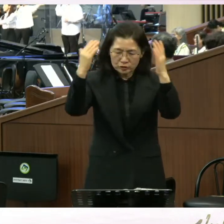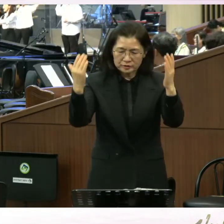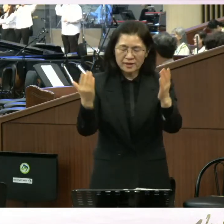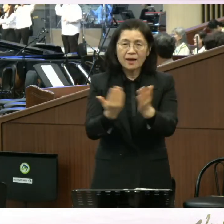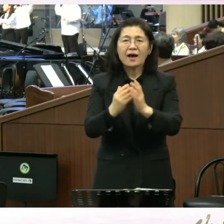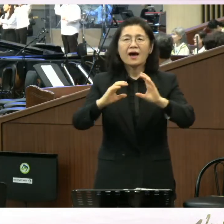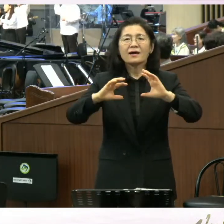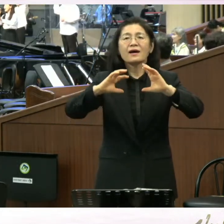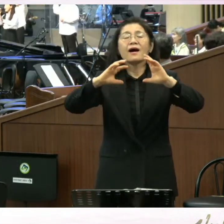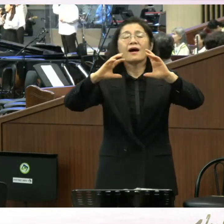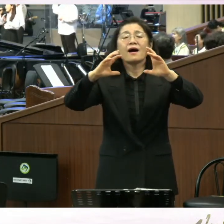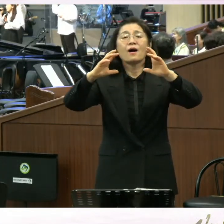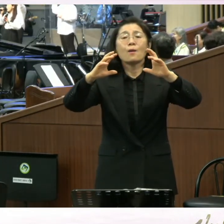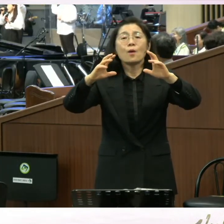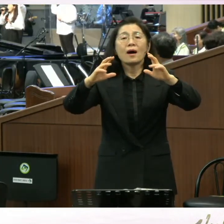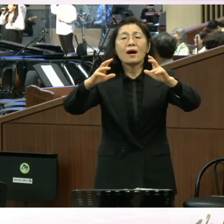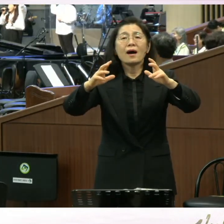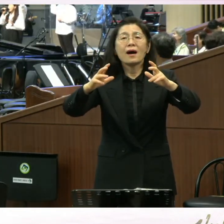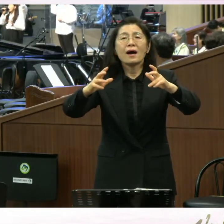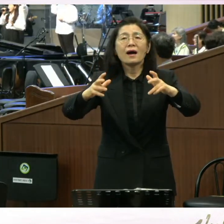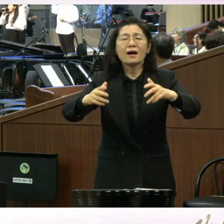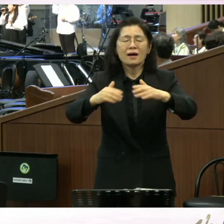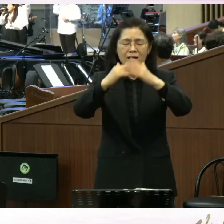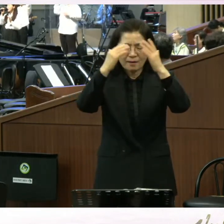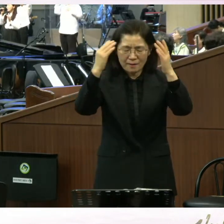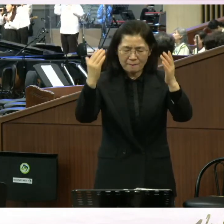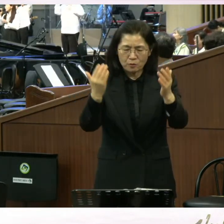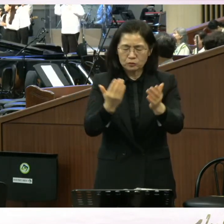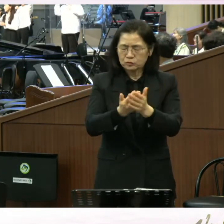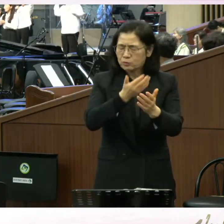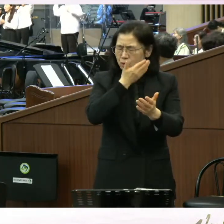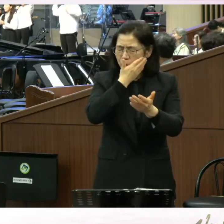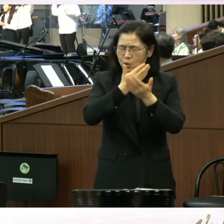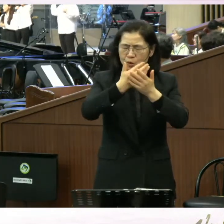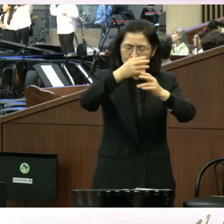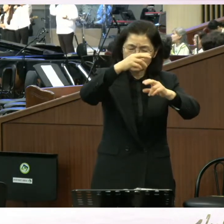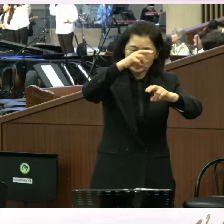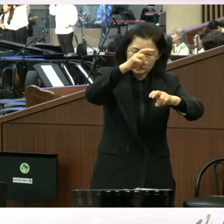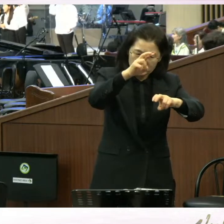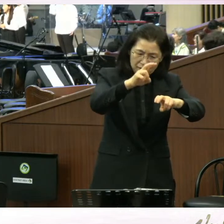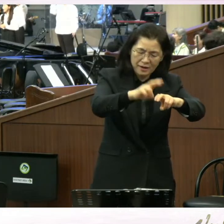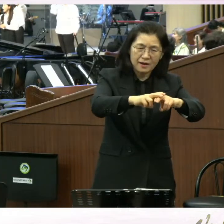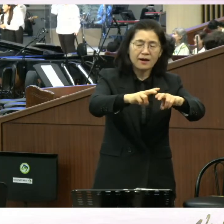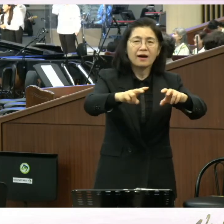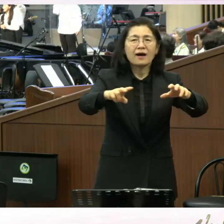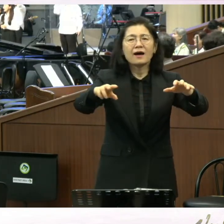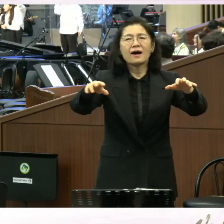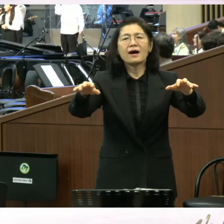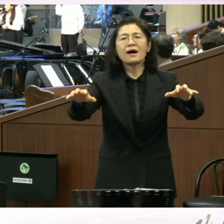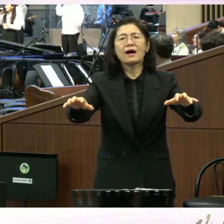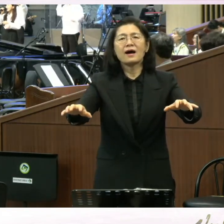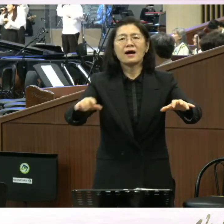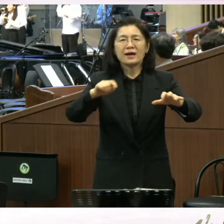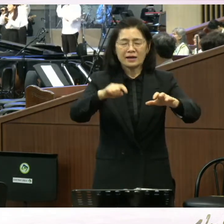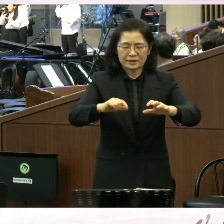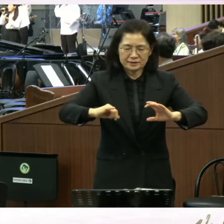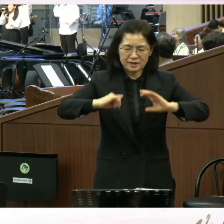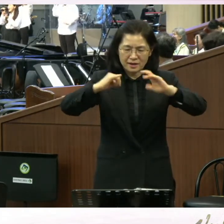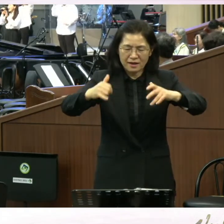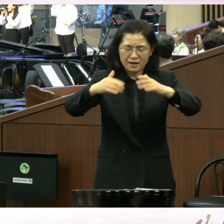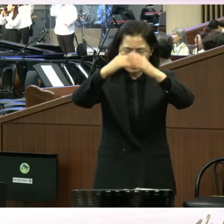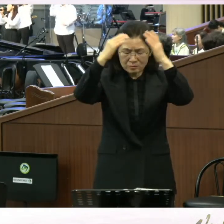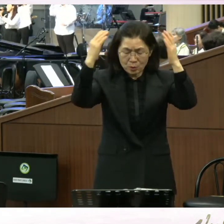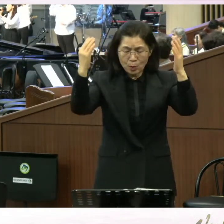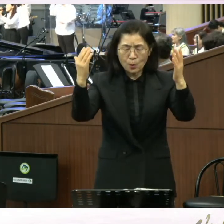모든 나라와 모든 보좌 이